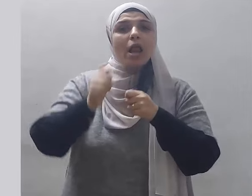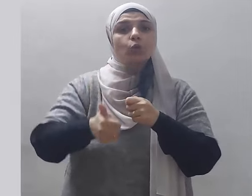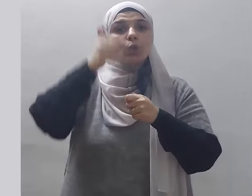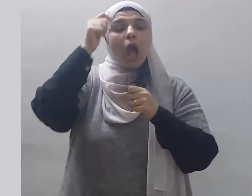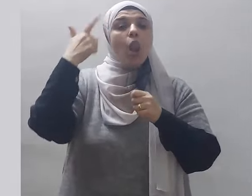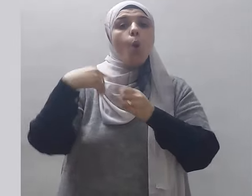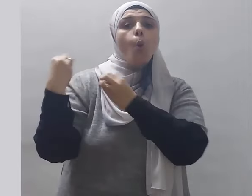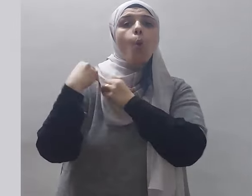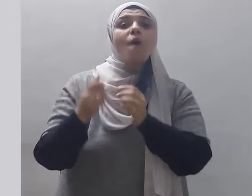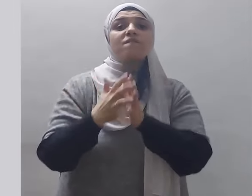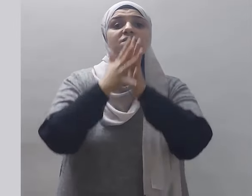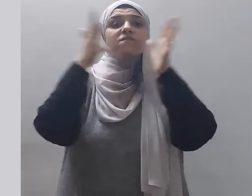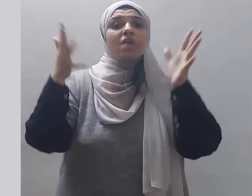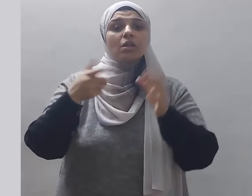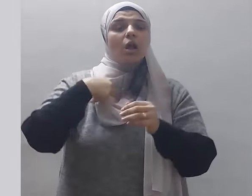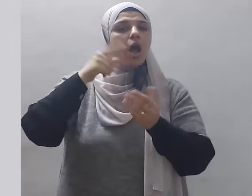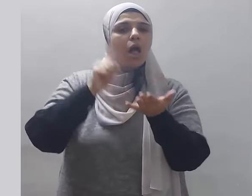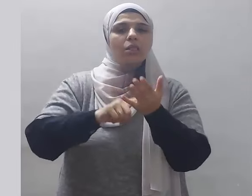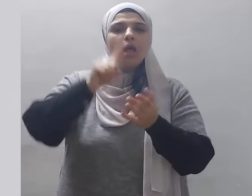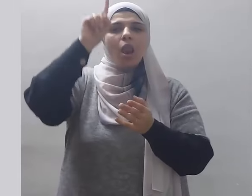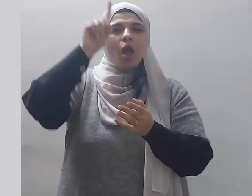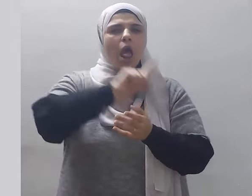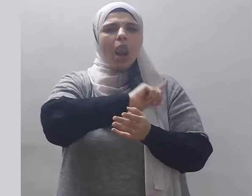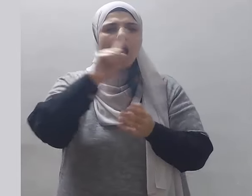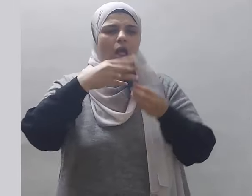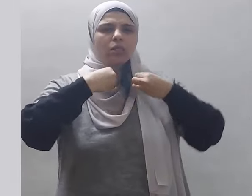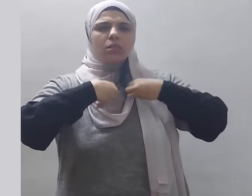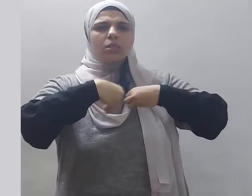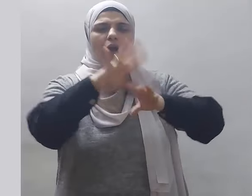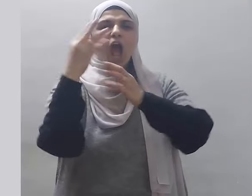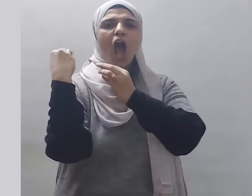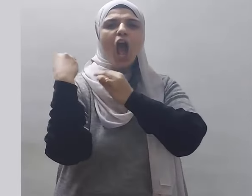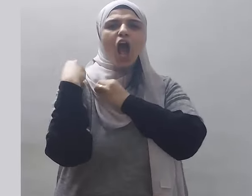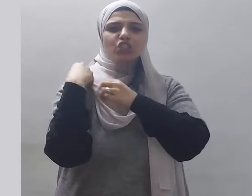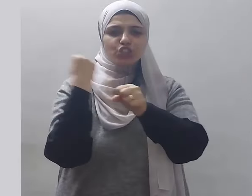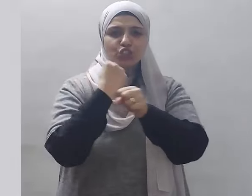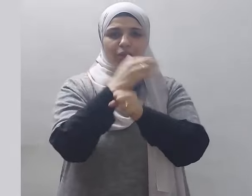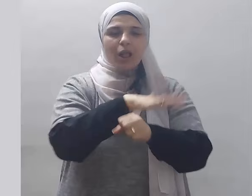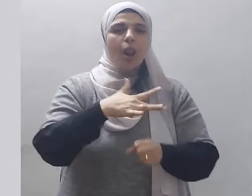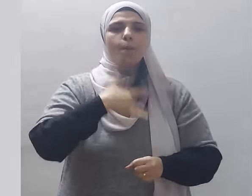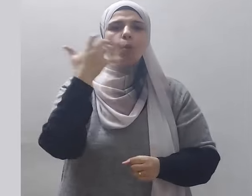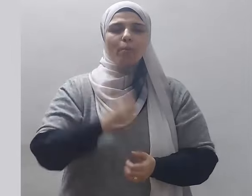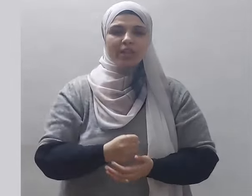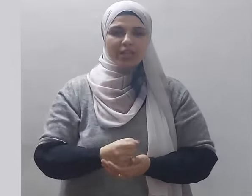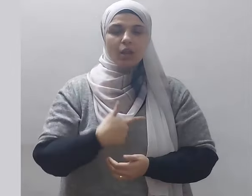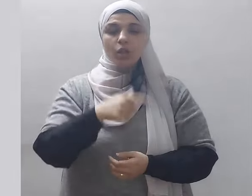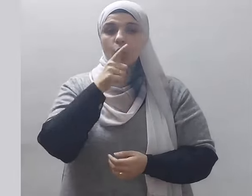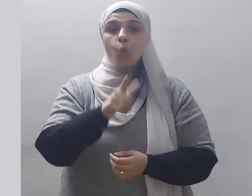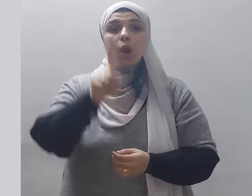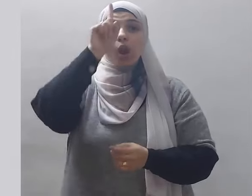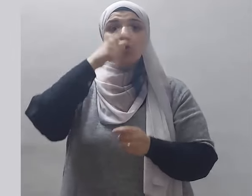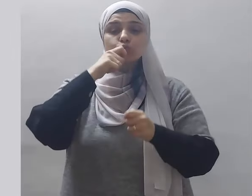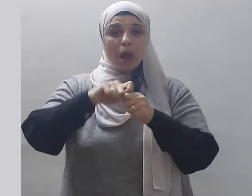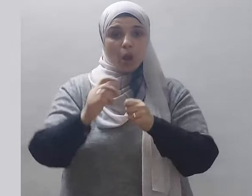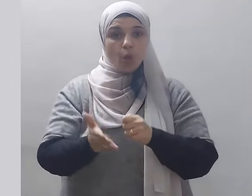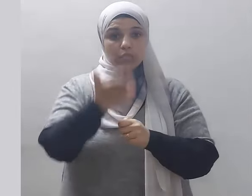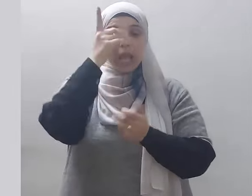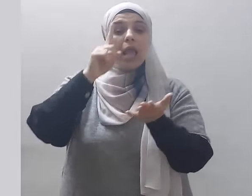وان الله لا يضيع اجر المؤمنين ويقول سبحانه ان الله اشترى